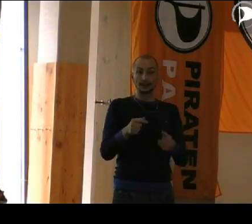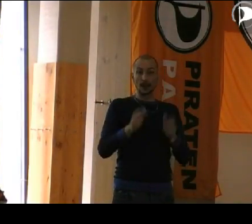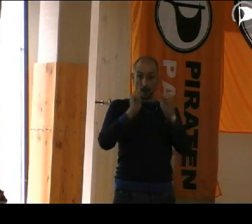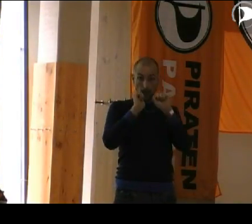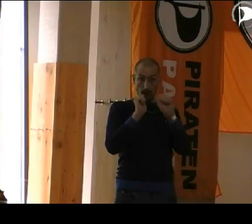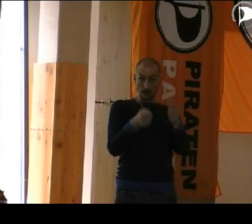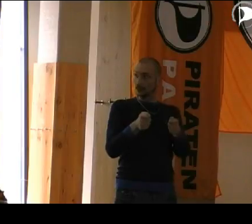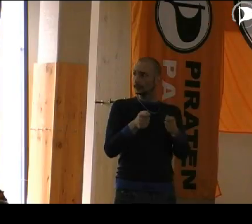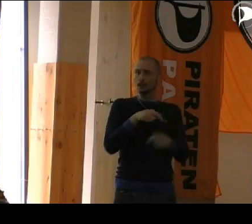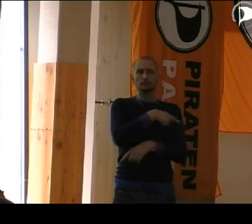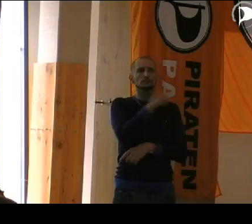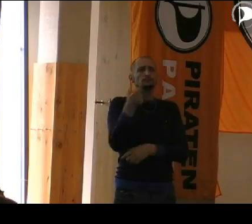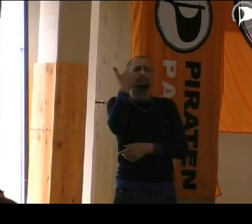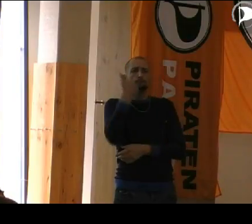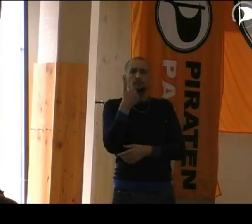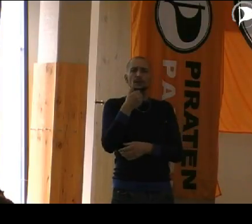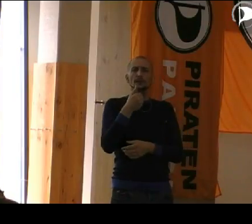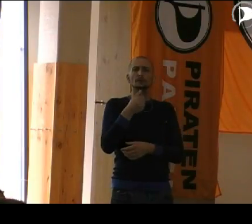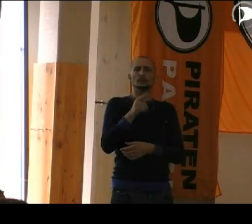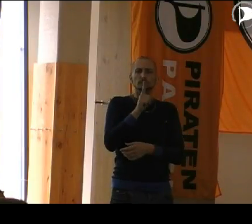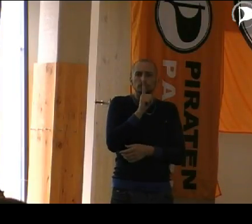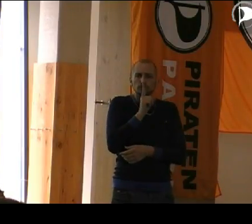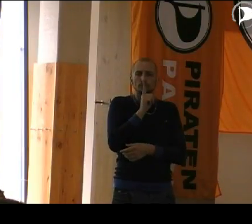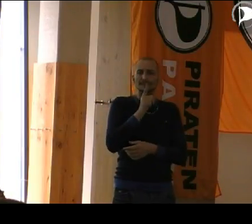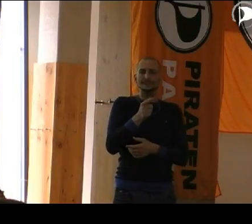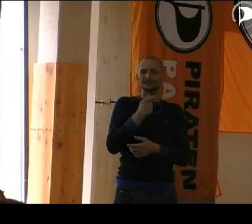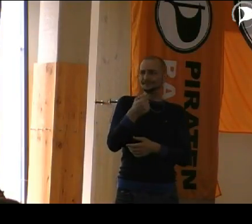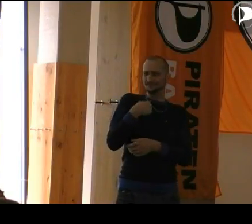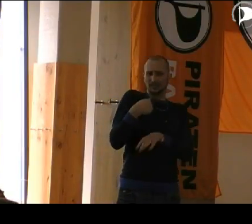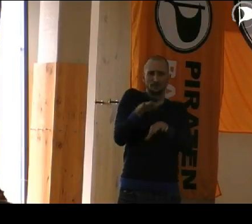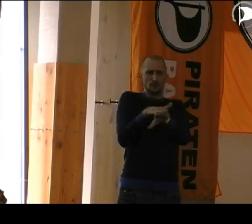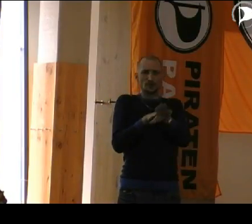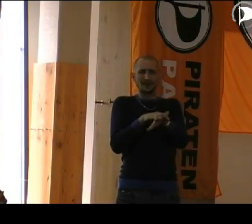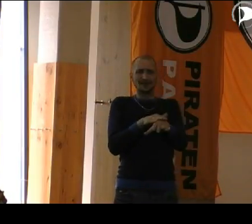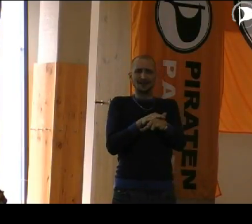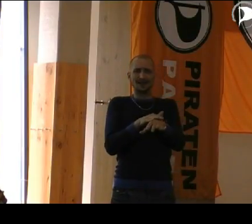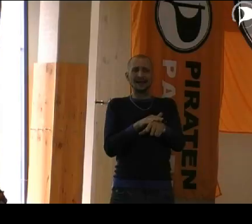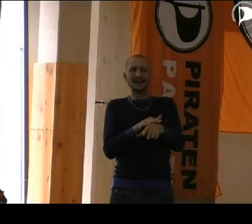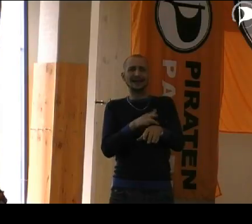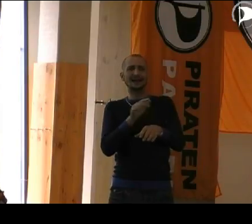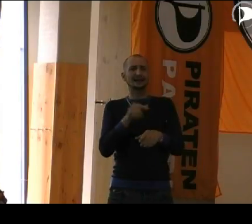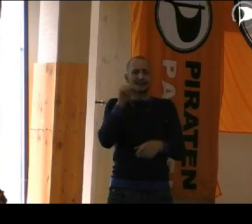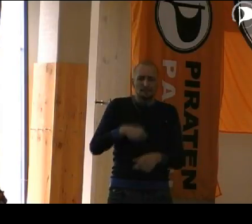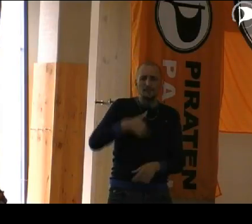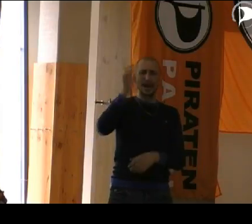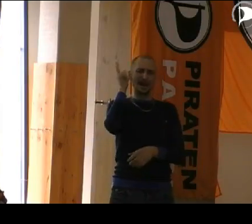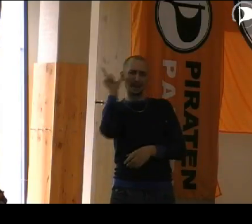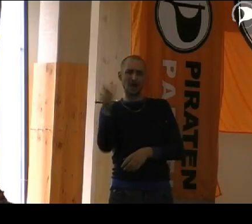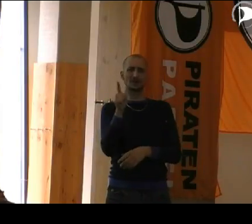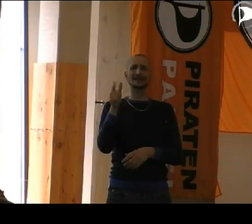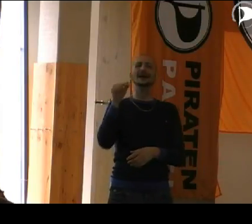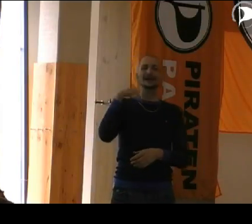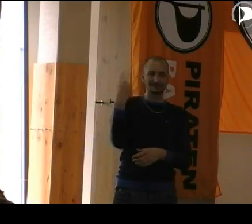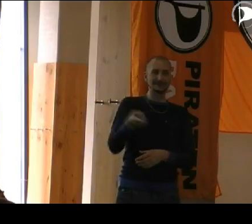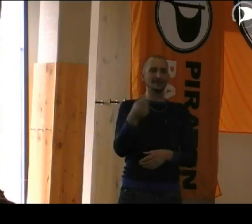könnt ihr ein bisschen weniger ich habe das gefühl ich muss gegen köln und das wiederum sorgt dafür dass jedes